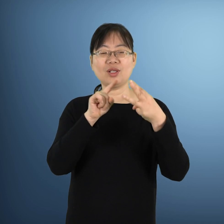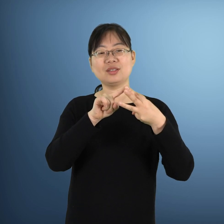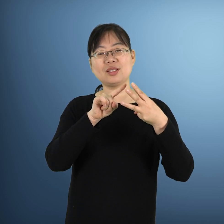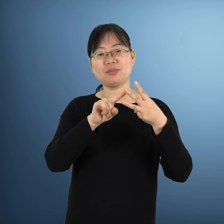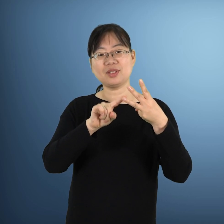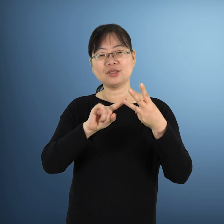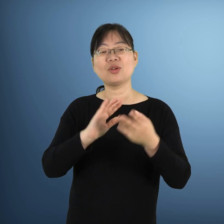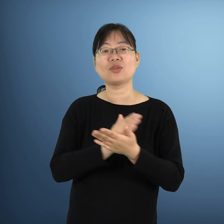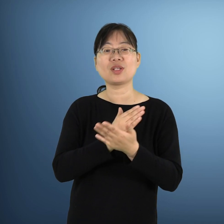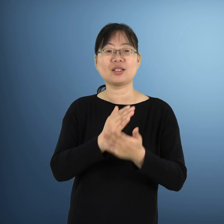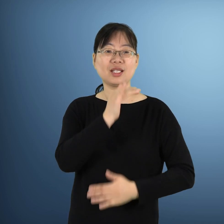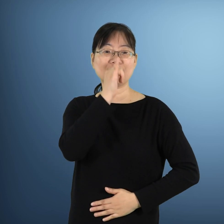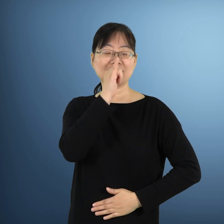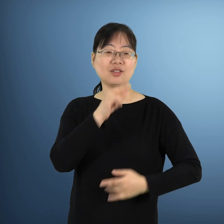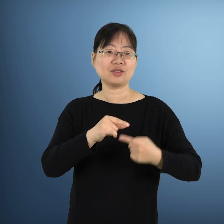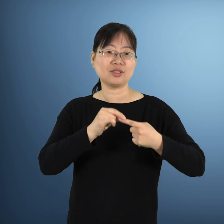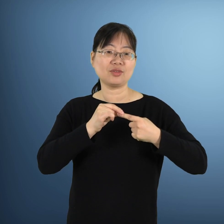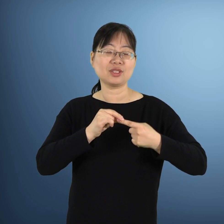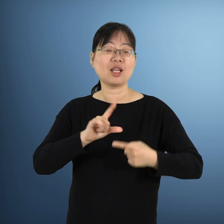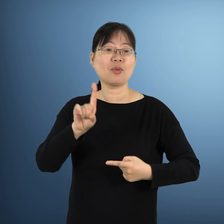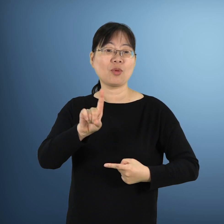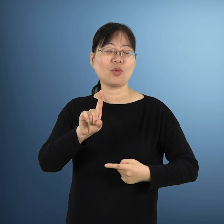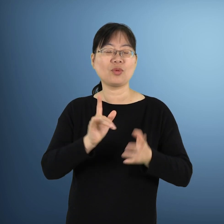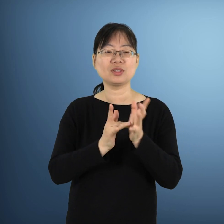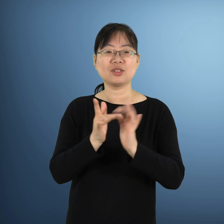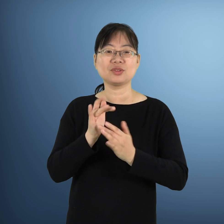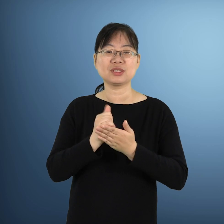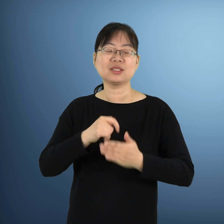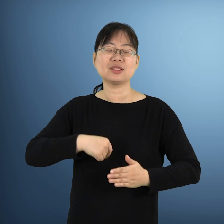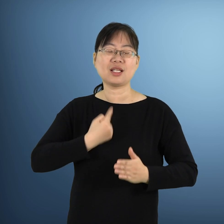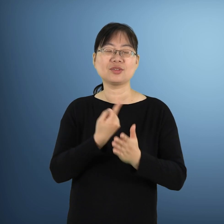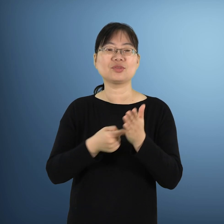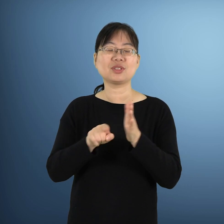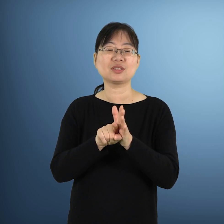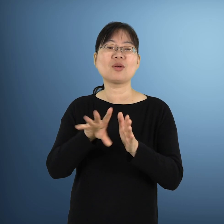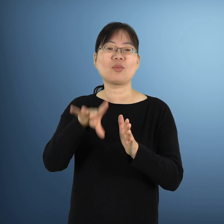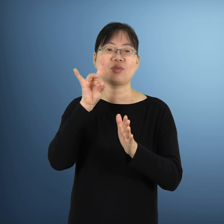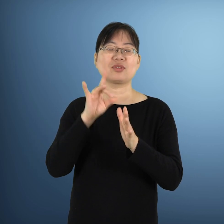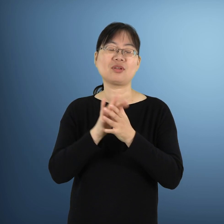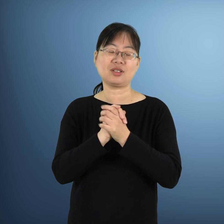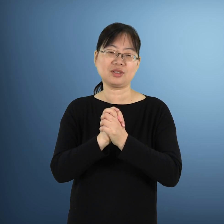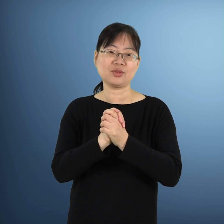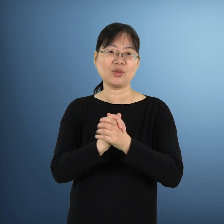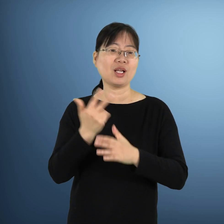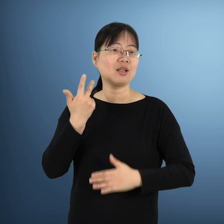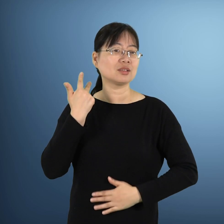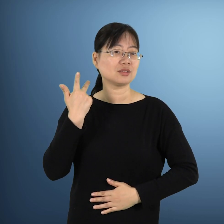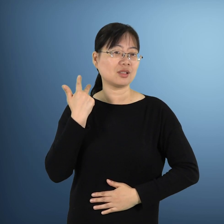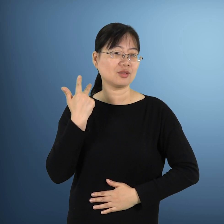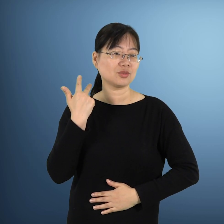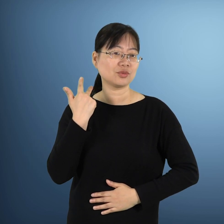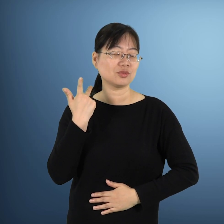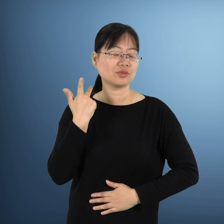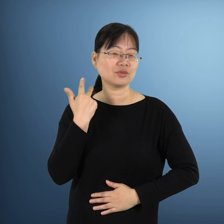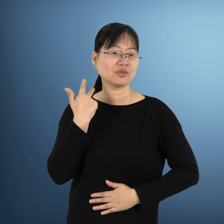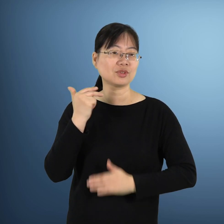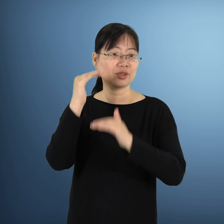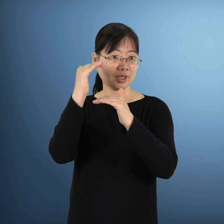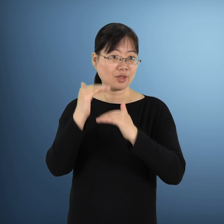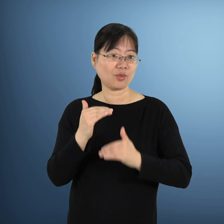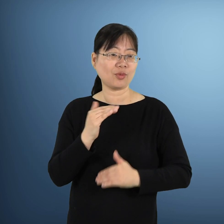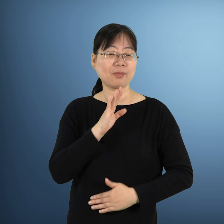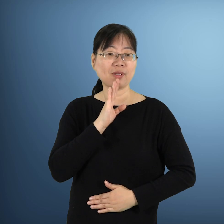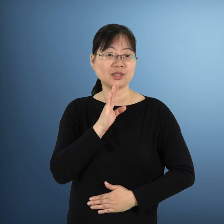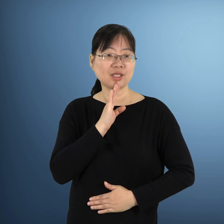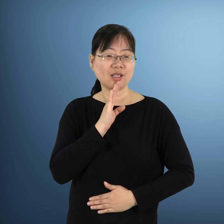파트로 나눠져 있었어요. 첫째는 예수님 자신을 위해서 먼저 기도합니다. 지난주 다루었던